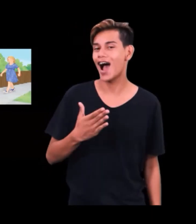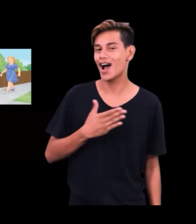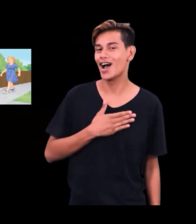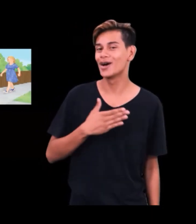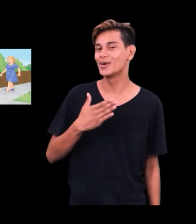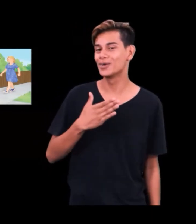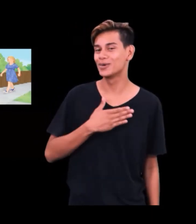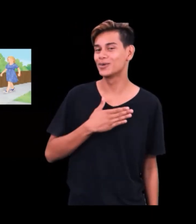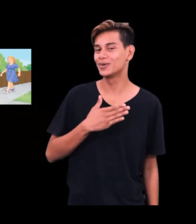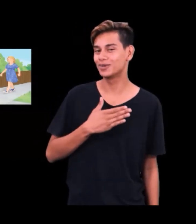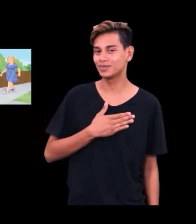aho.